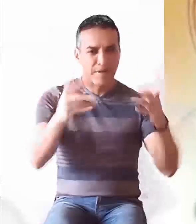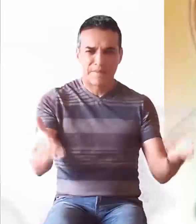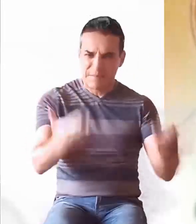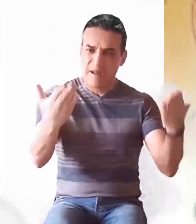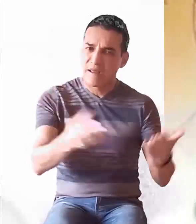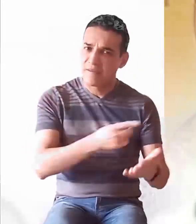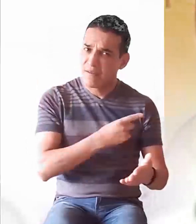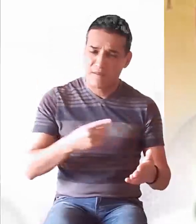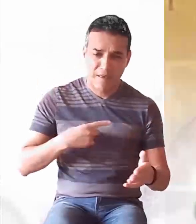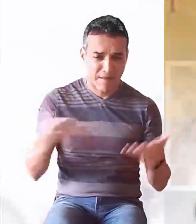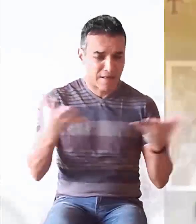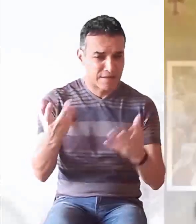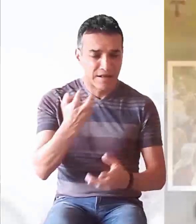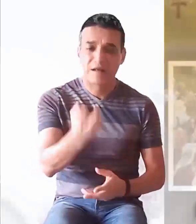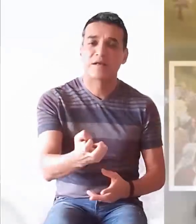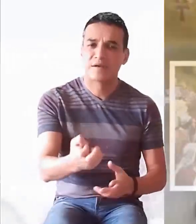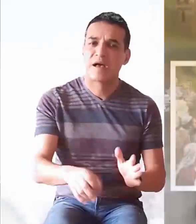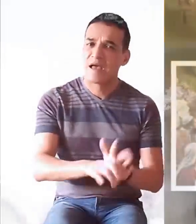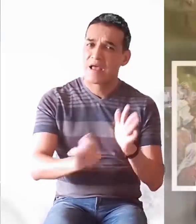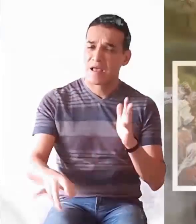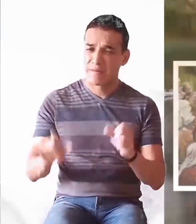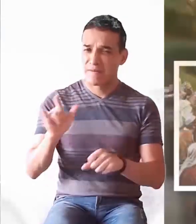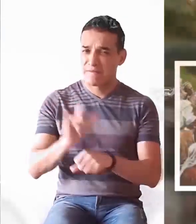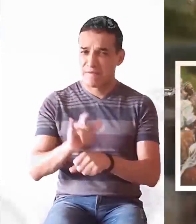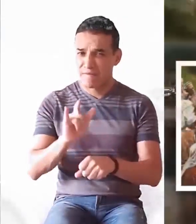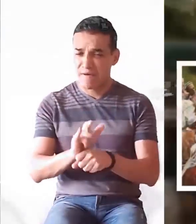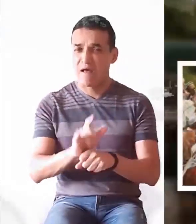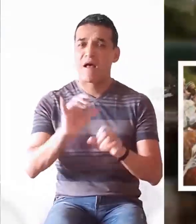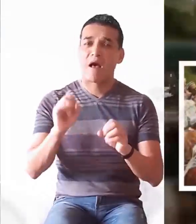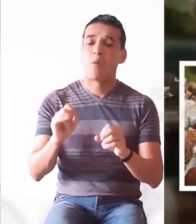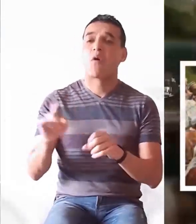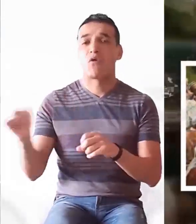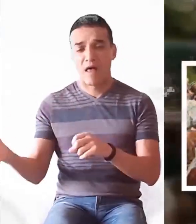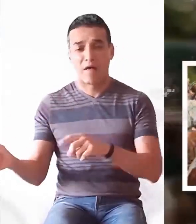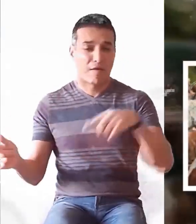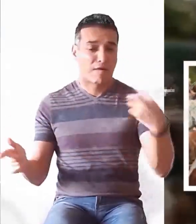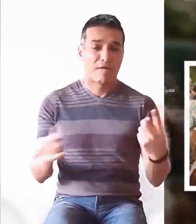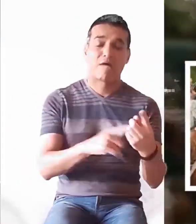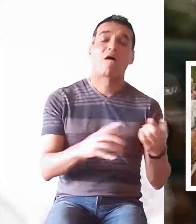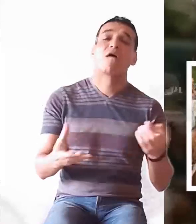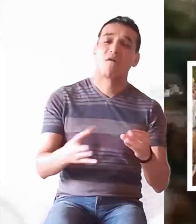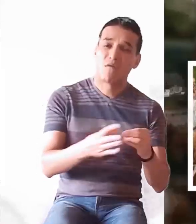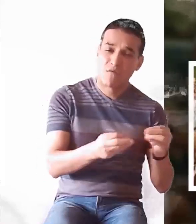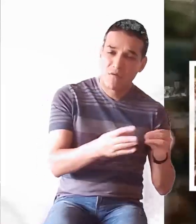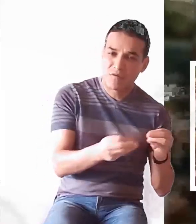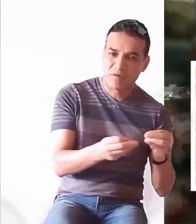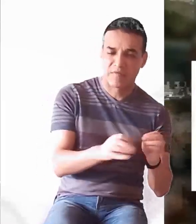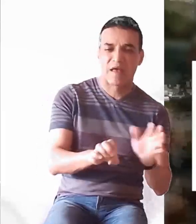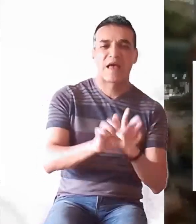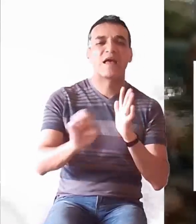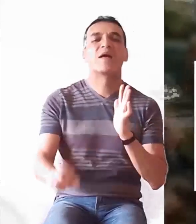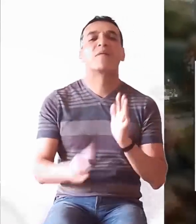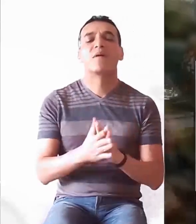de caer en esta dicotomía: el disfraz y los frutos. La imagen más bella